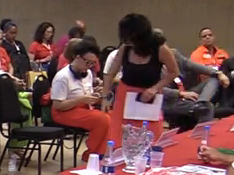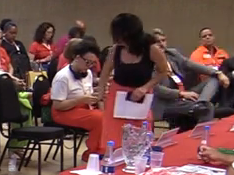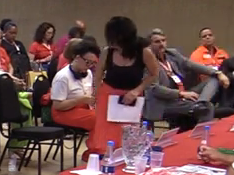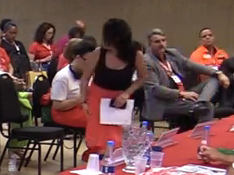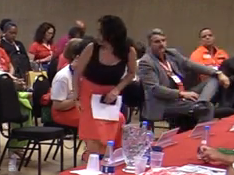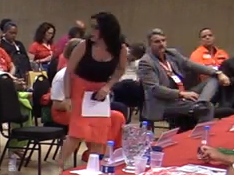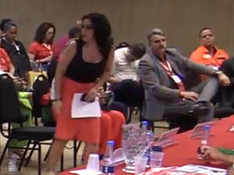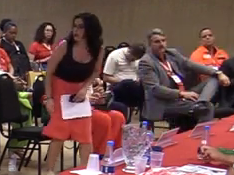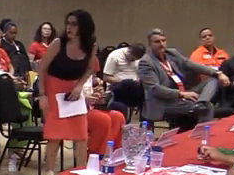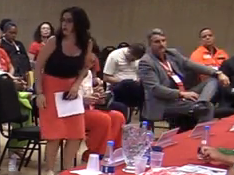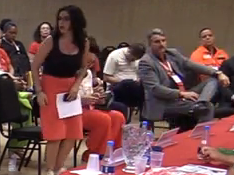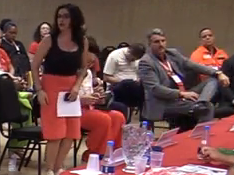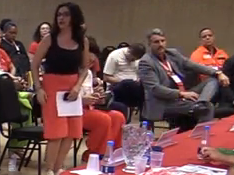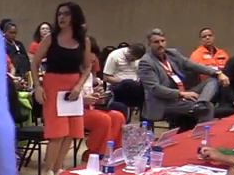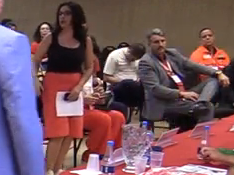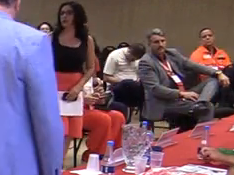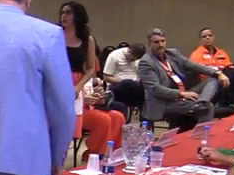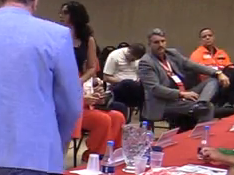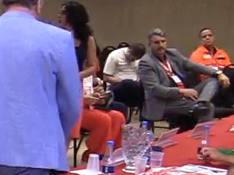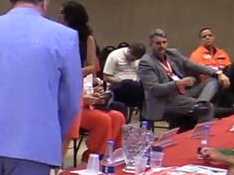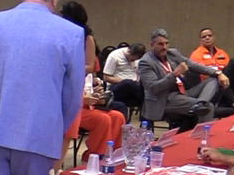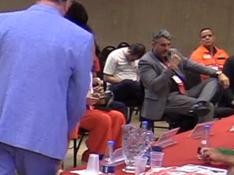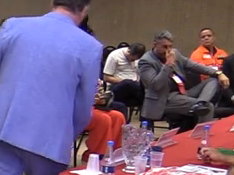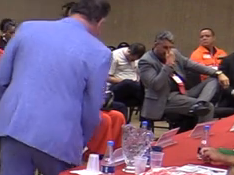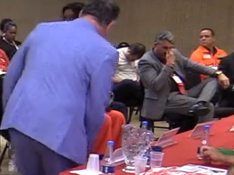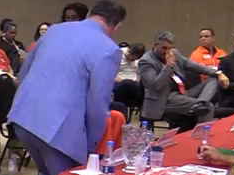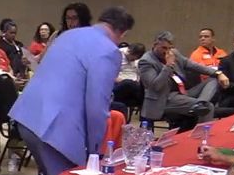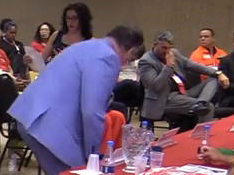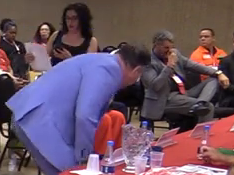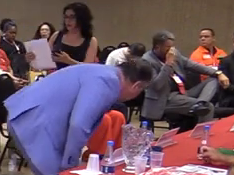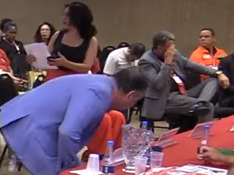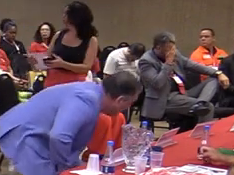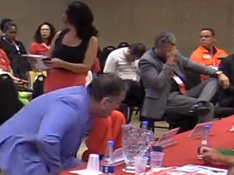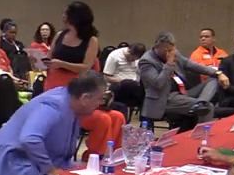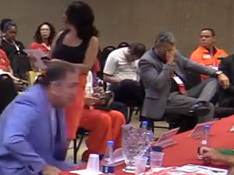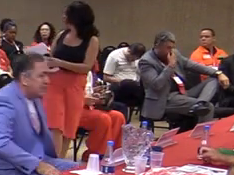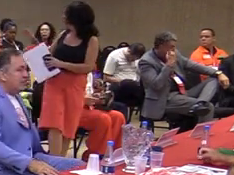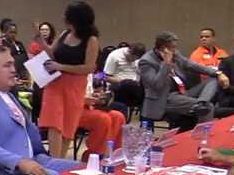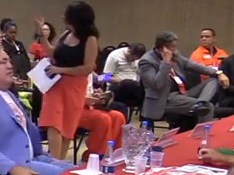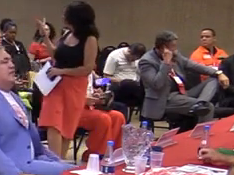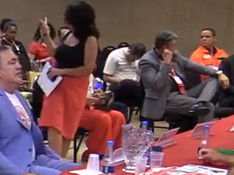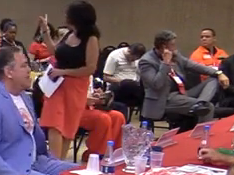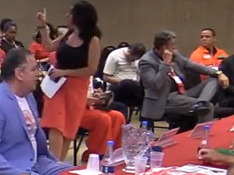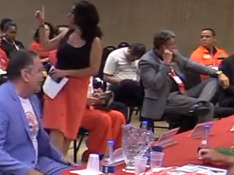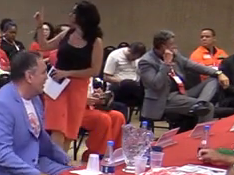A lista de presença está circulando. Alguém está com ela na mão aí? Em mãos?